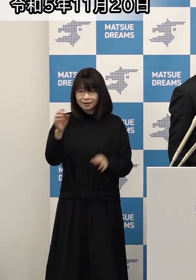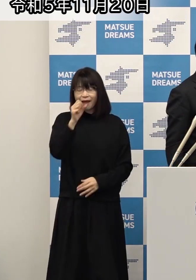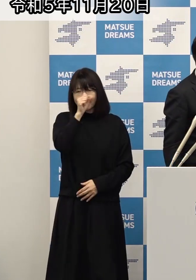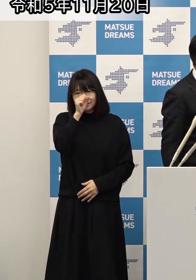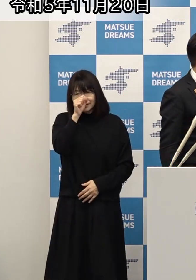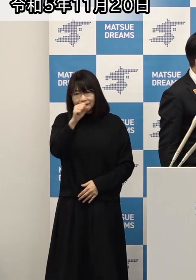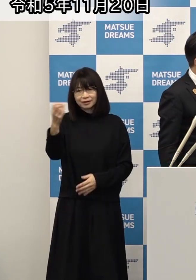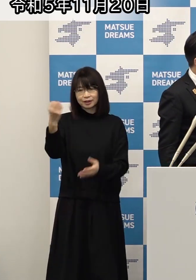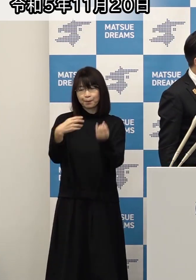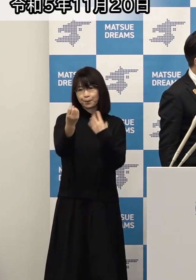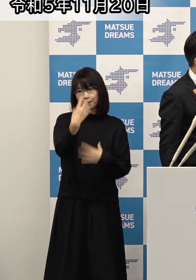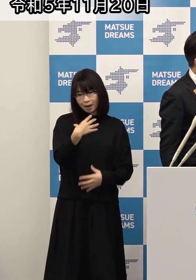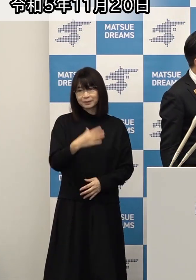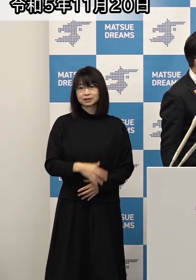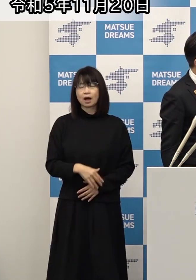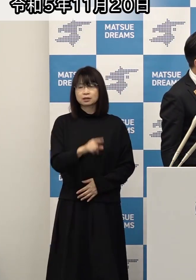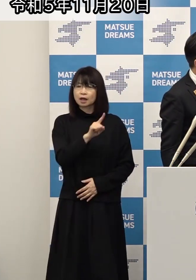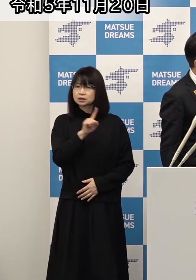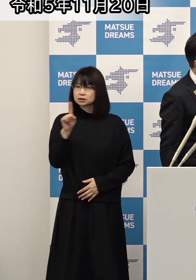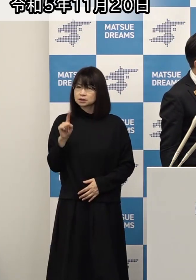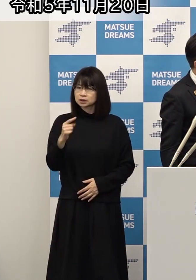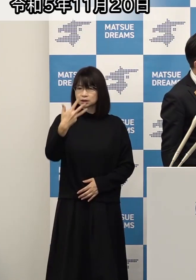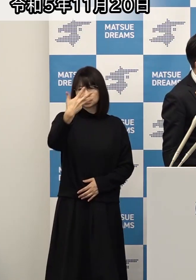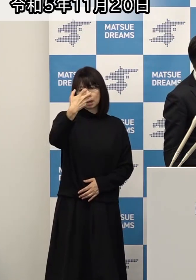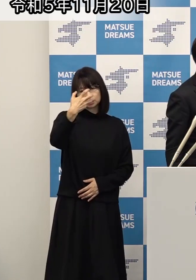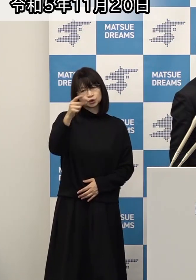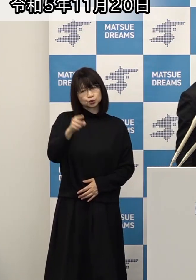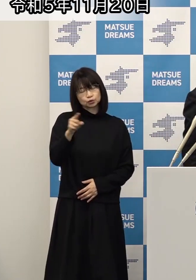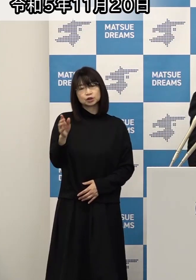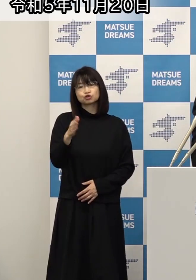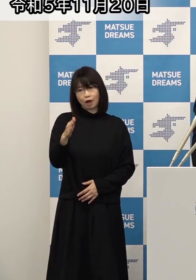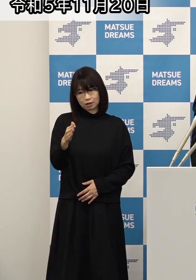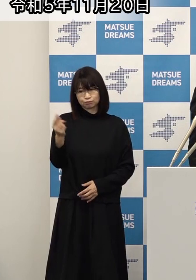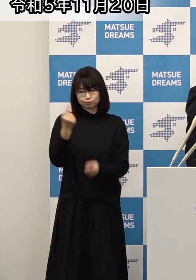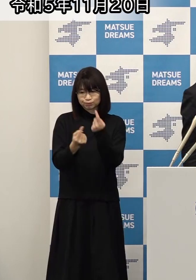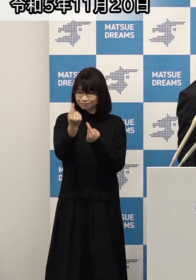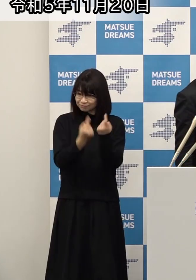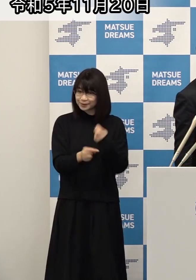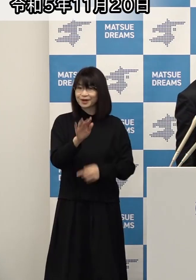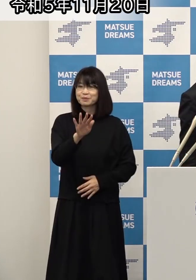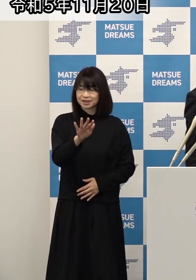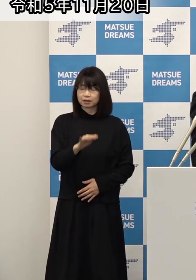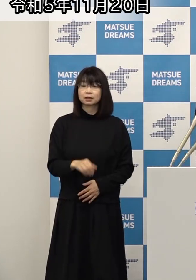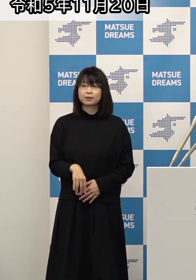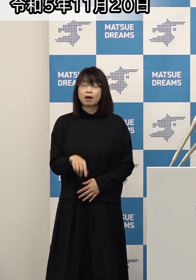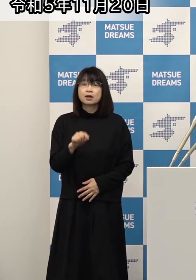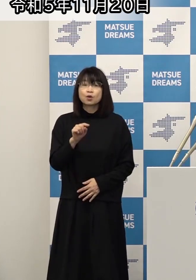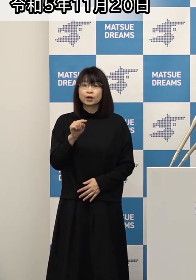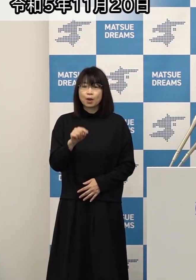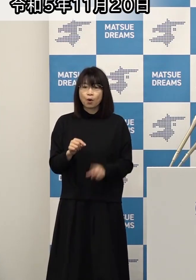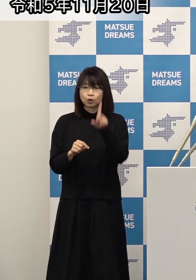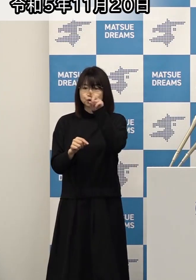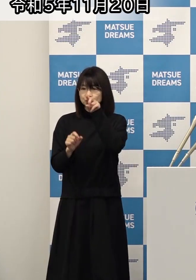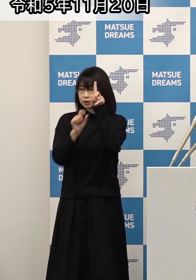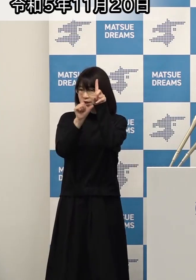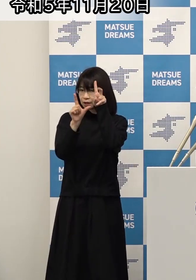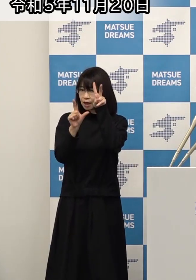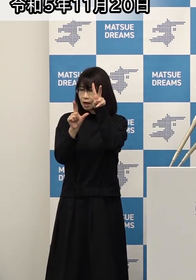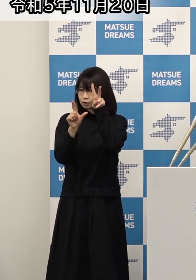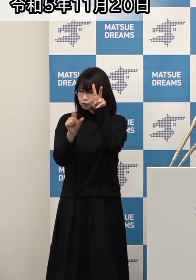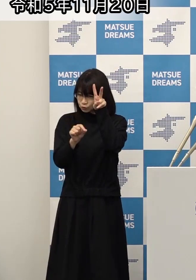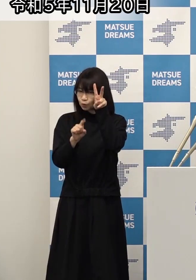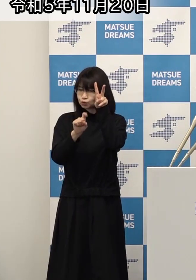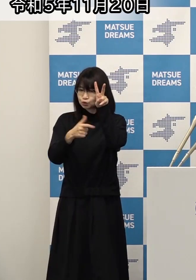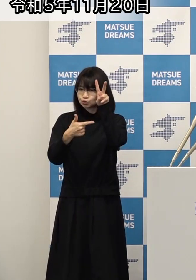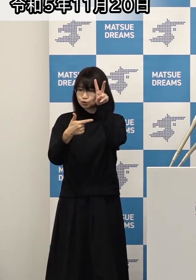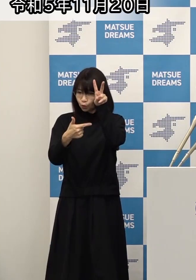ました。1日あたり平均大体80名の方に利用していただいておりました。これを12月の16日の土曜日から